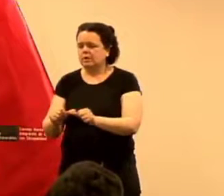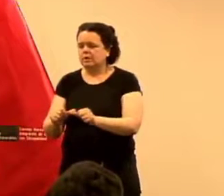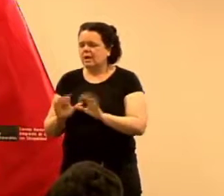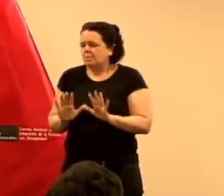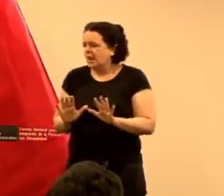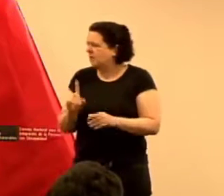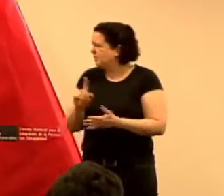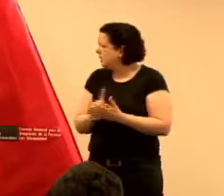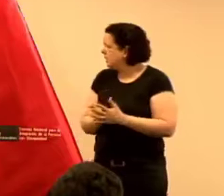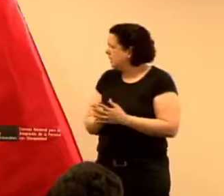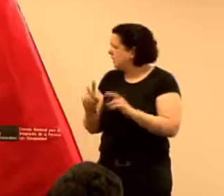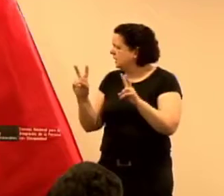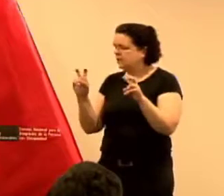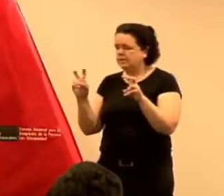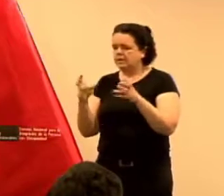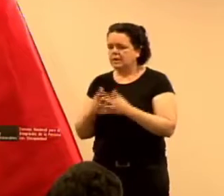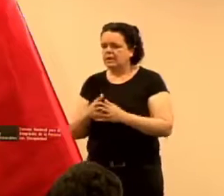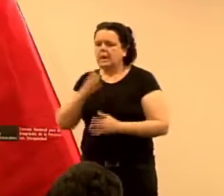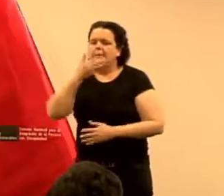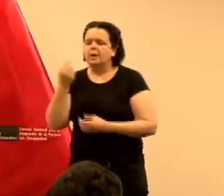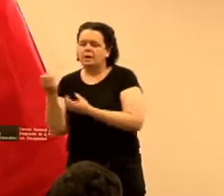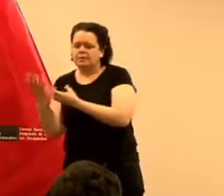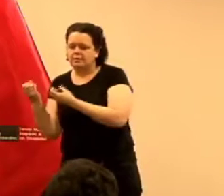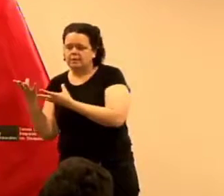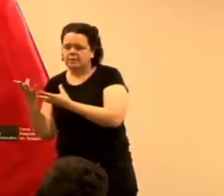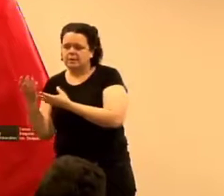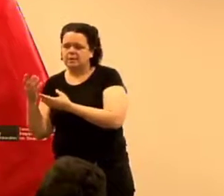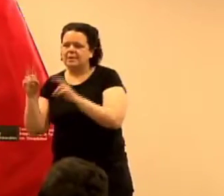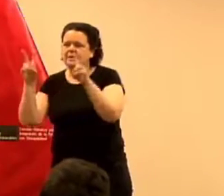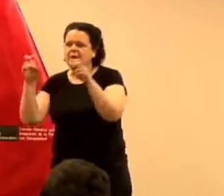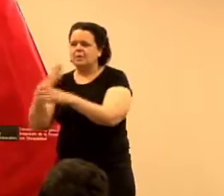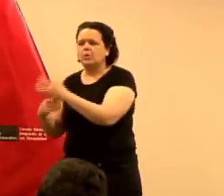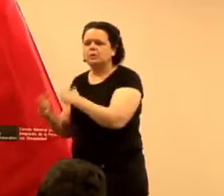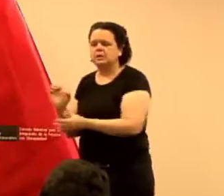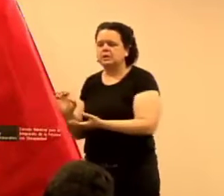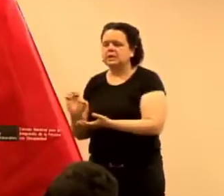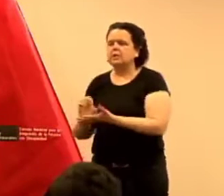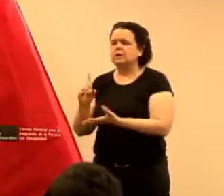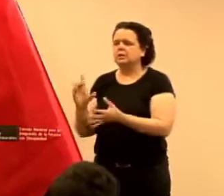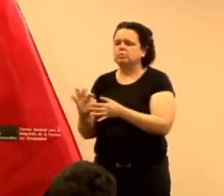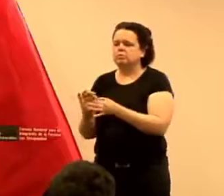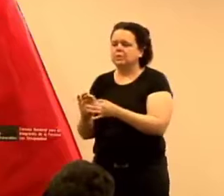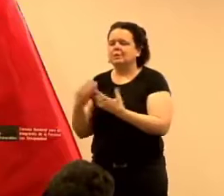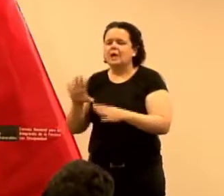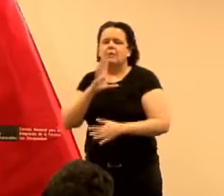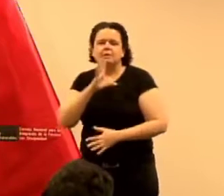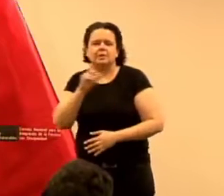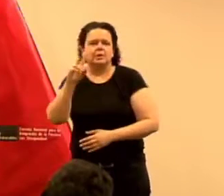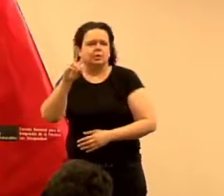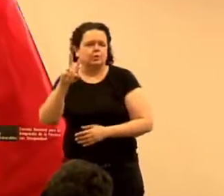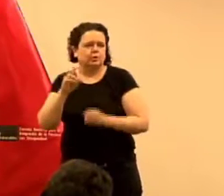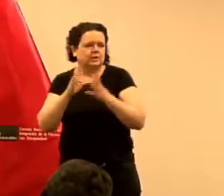pararme un minutito más sobre el tema de mejorar los datos sobre discapacidad y educación. Como hemos venido hablando a lo largo de estos